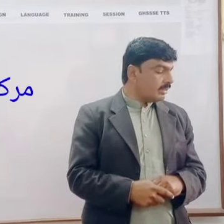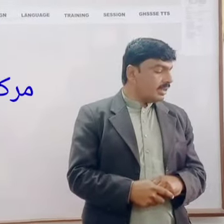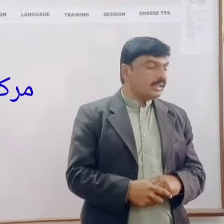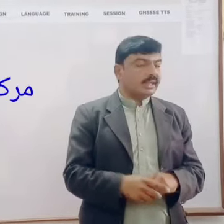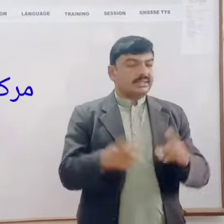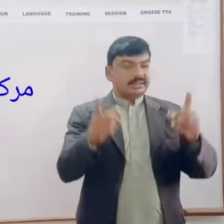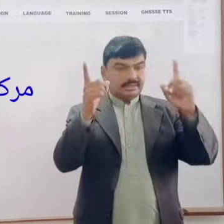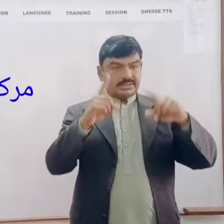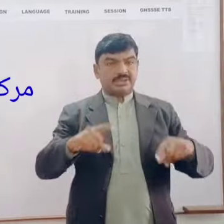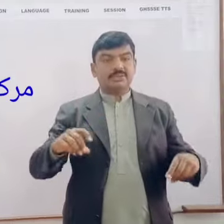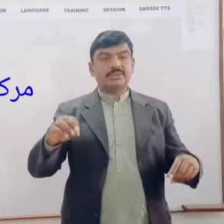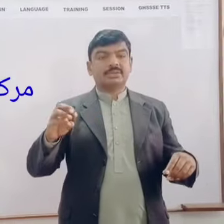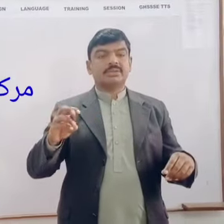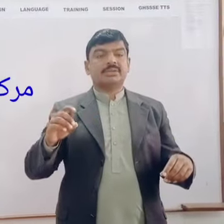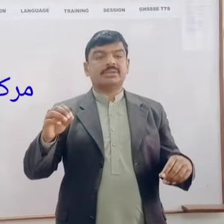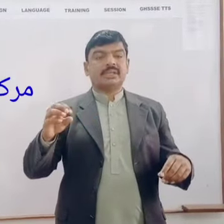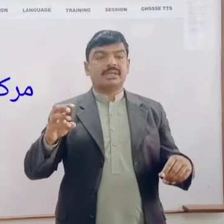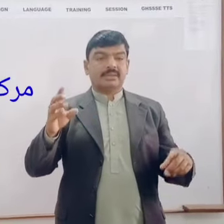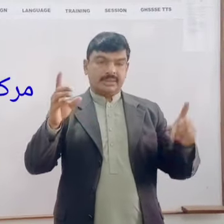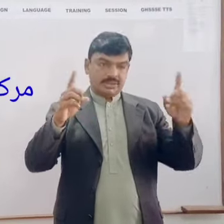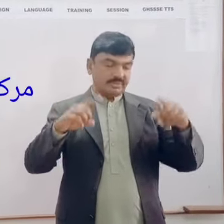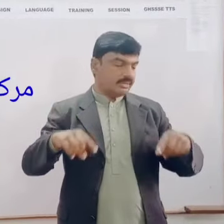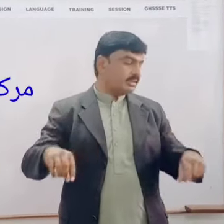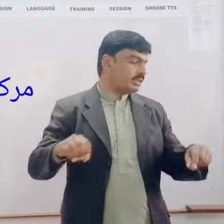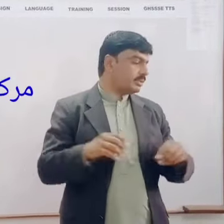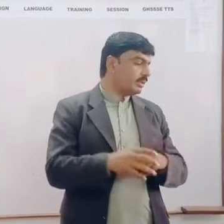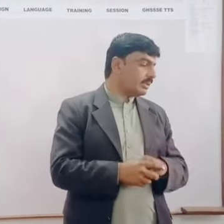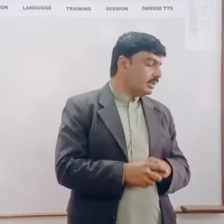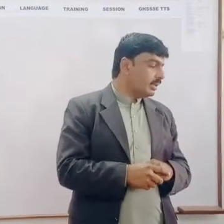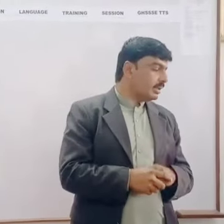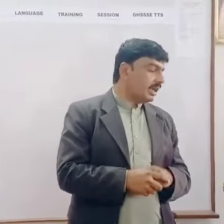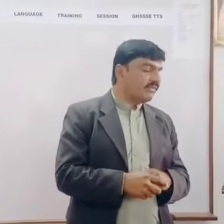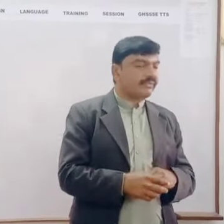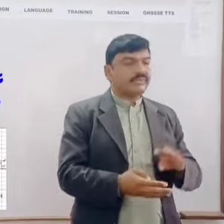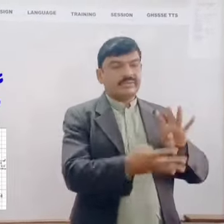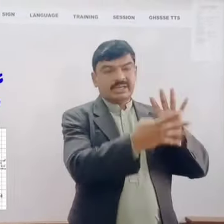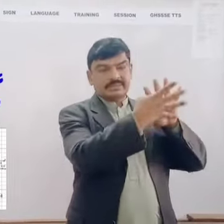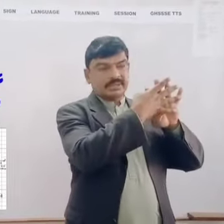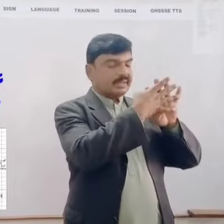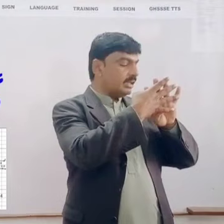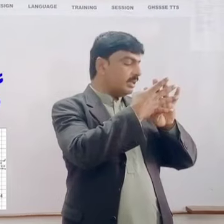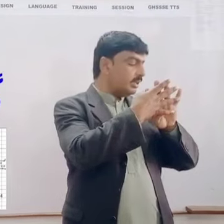मरकब आदाद, तकसीम जो ज्यादा इनसे बार बार तकसीम हो जाती है। ग्राफ, वो वाला हमने पहले किया